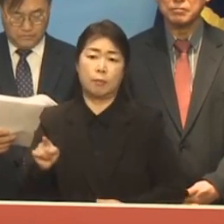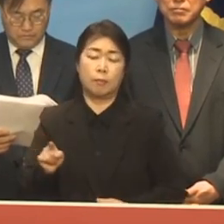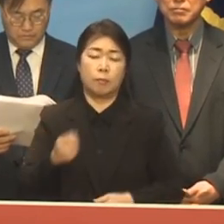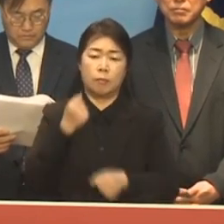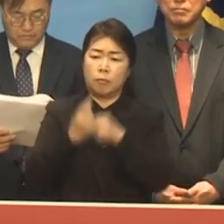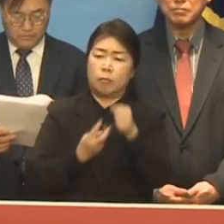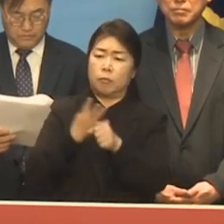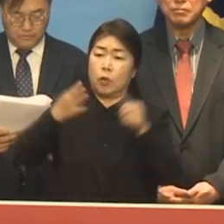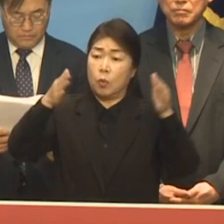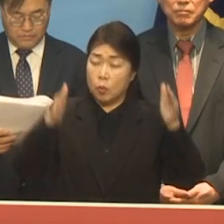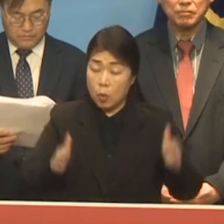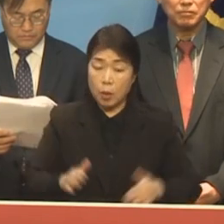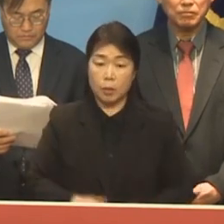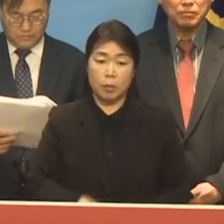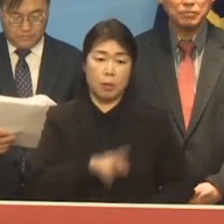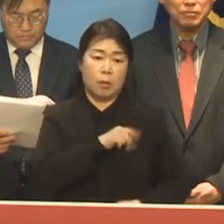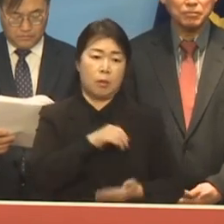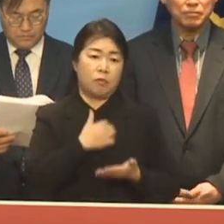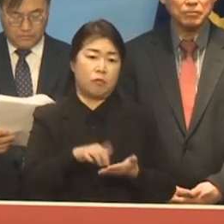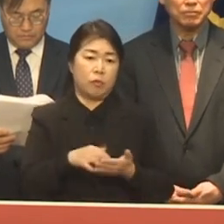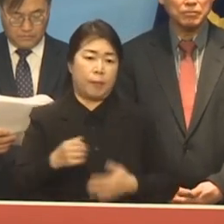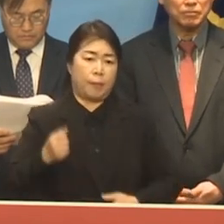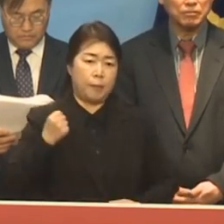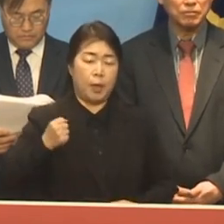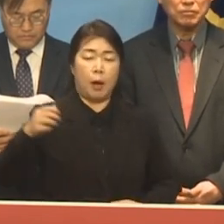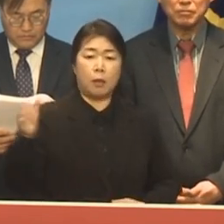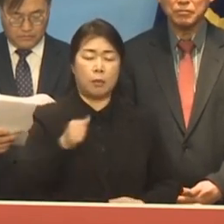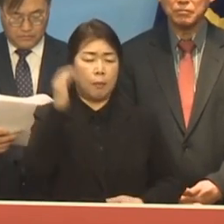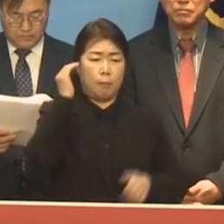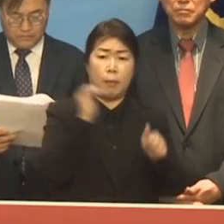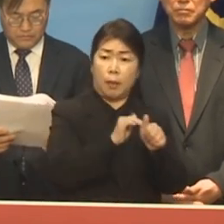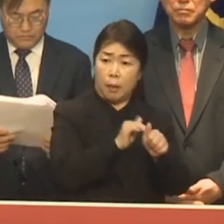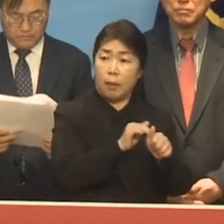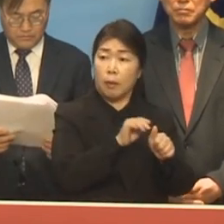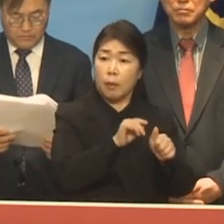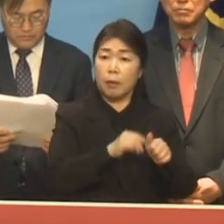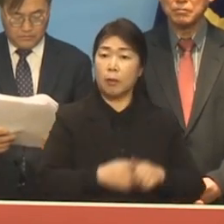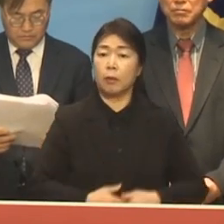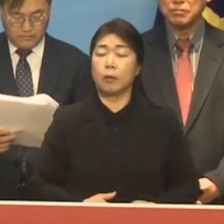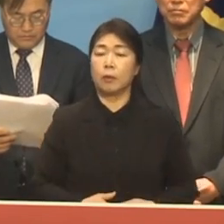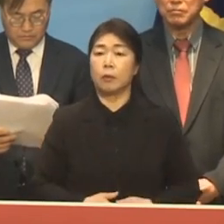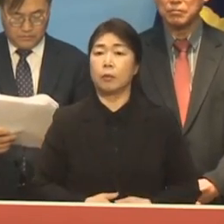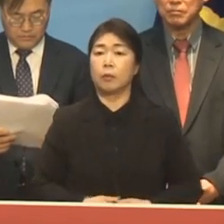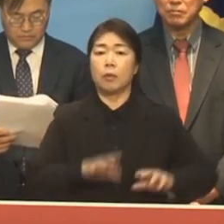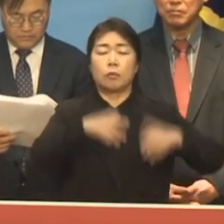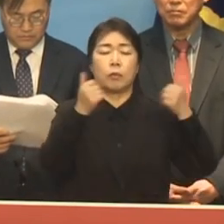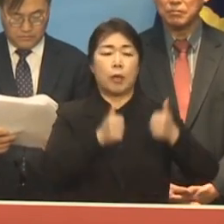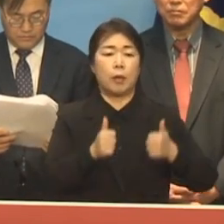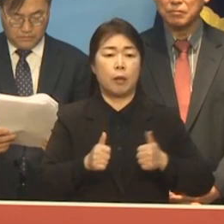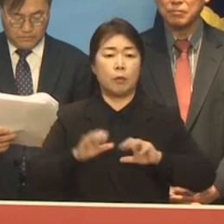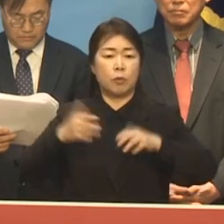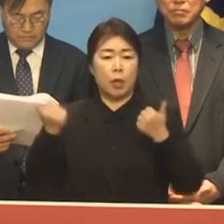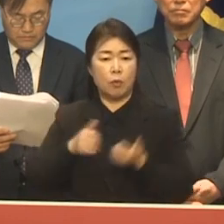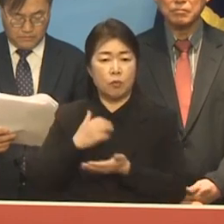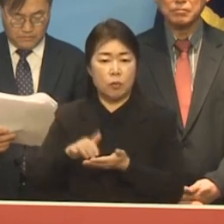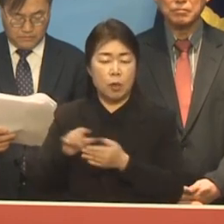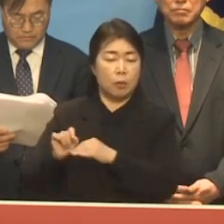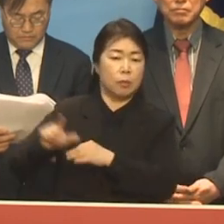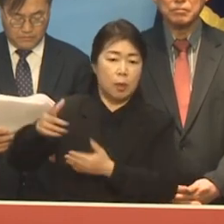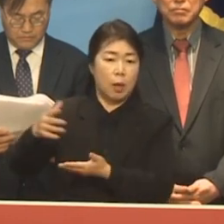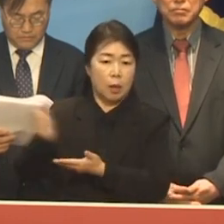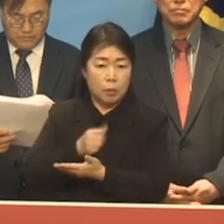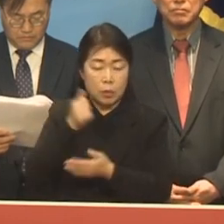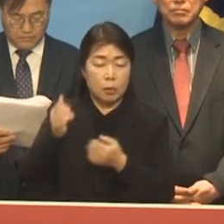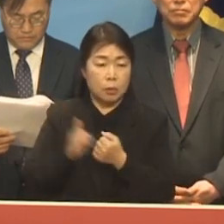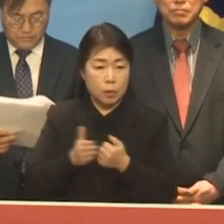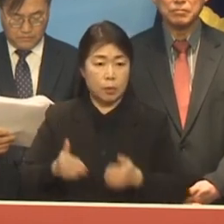동안 의원수를 무기로 방해해 왔을 뿐입니다. 국회 다수당이 행정부의